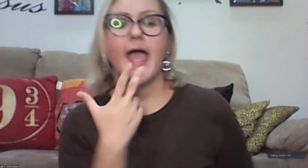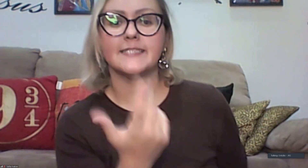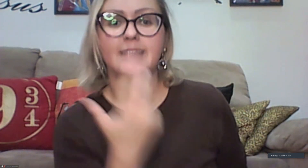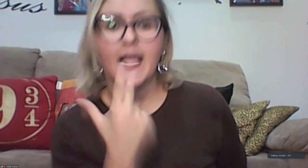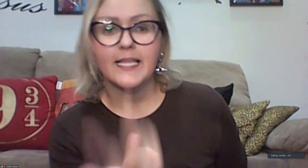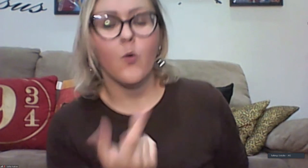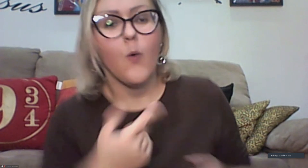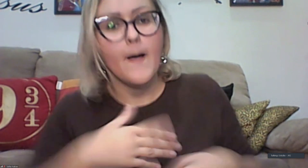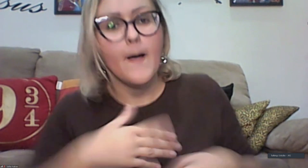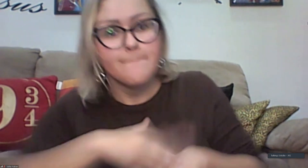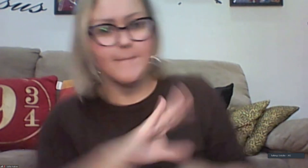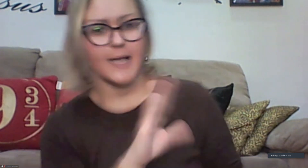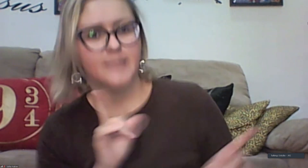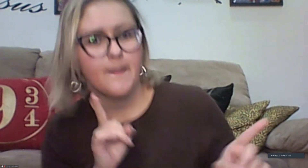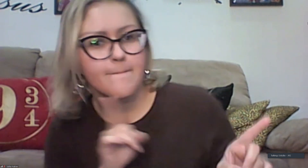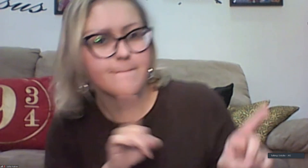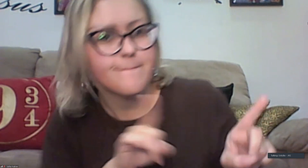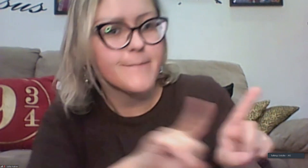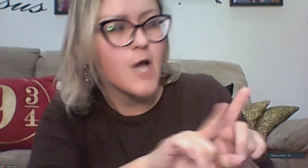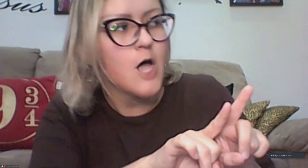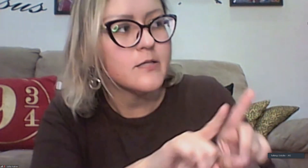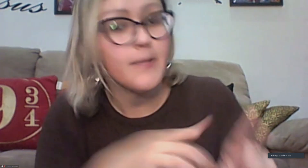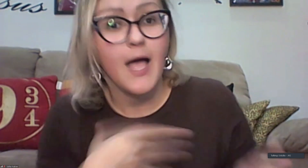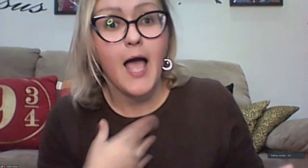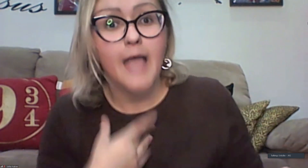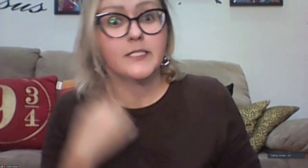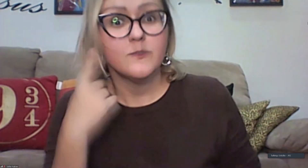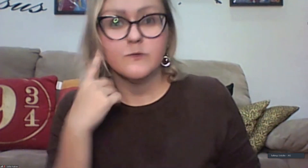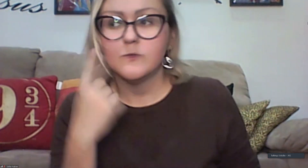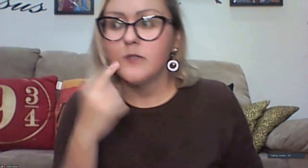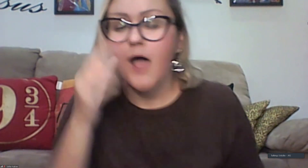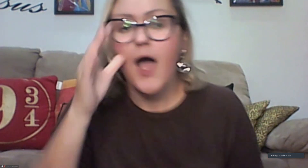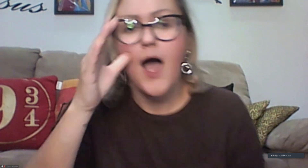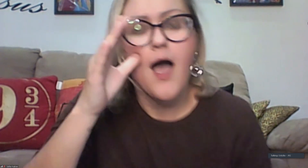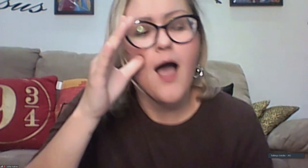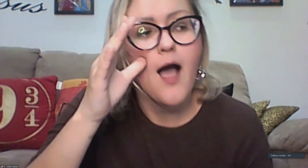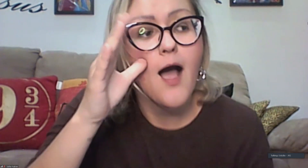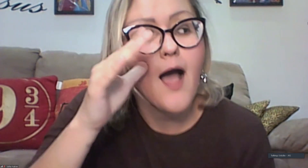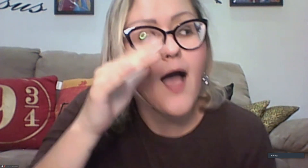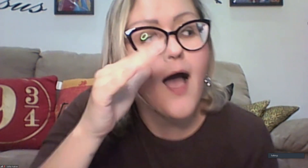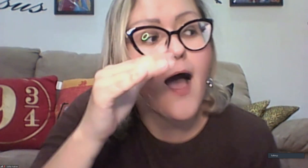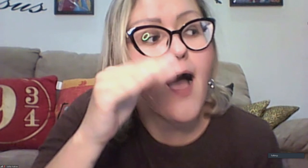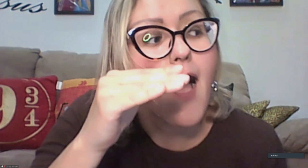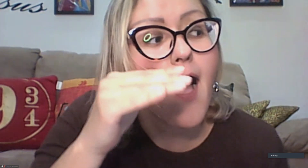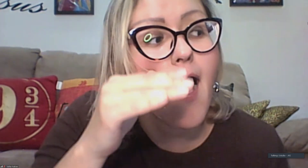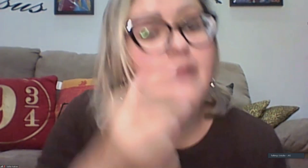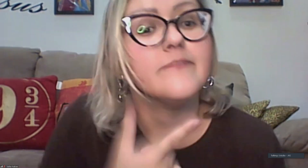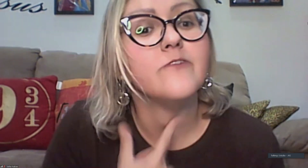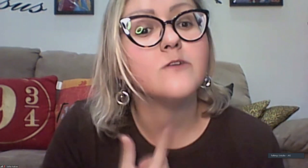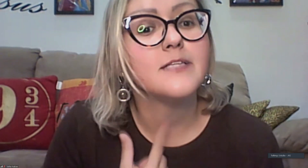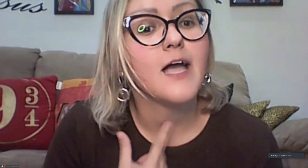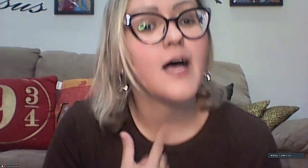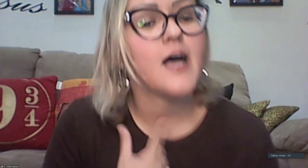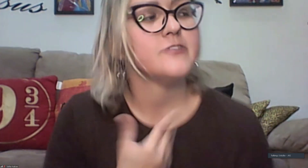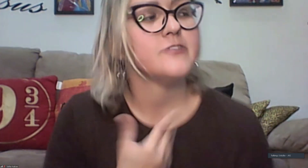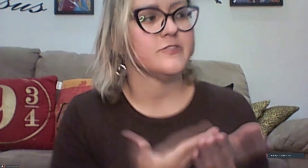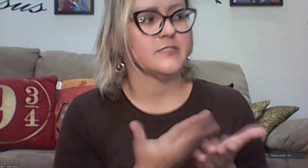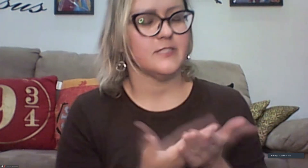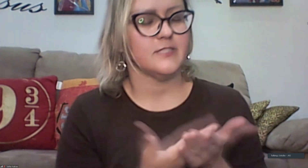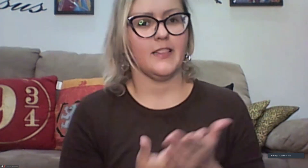da língua é muito importante, essa aproximação. O surdo é muito curioso, ele busca conhecimento, ele tem vontade de aprender.